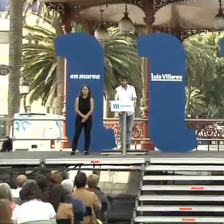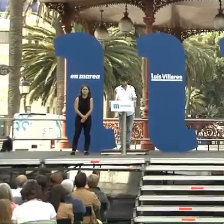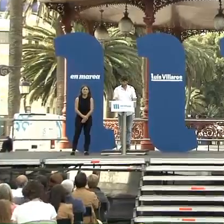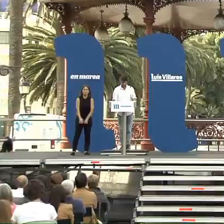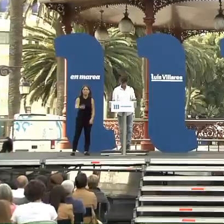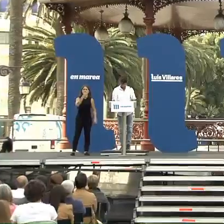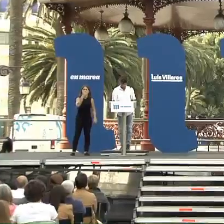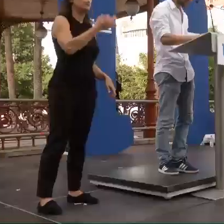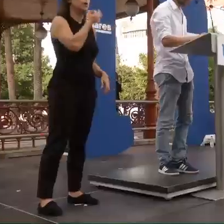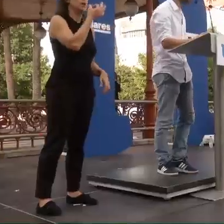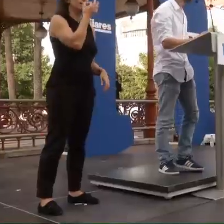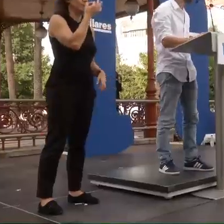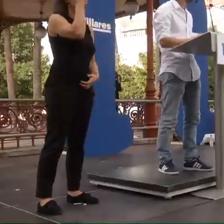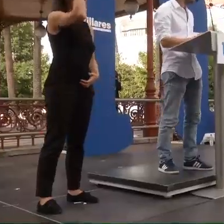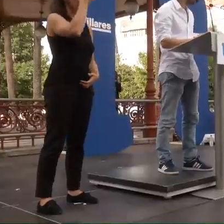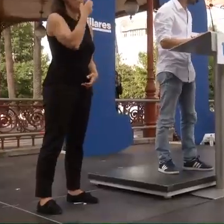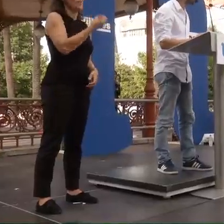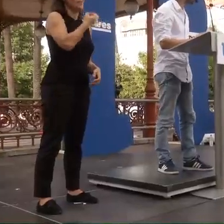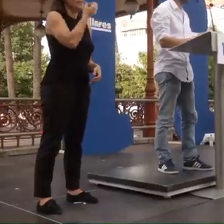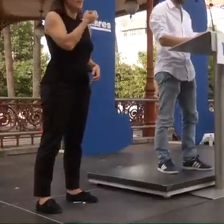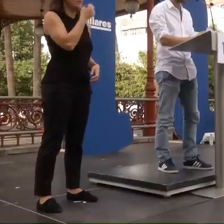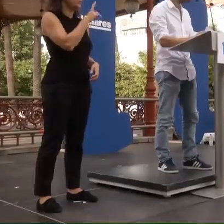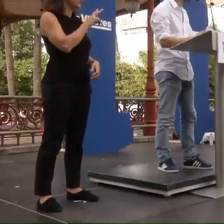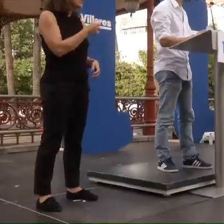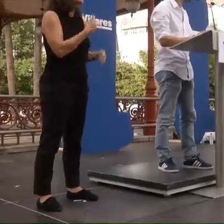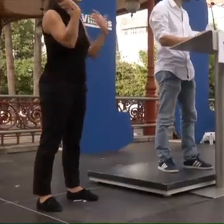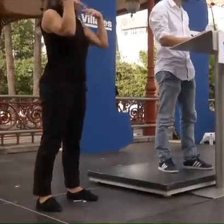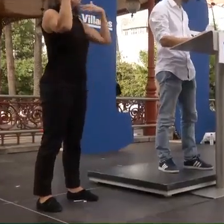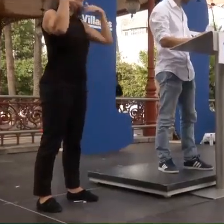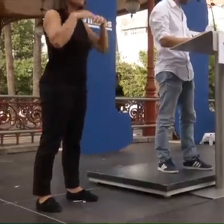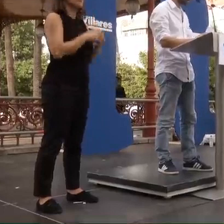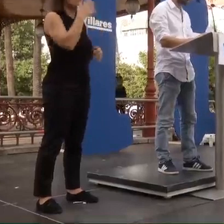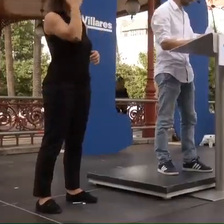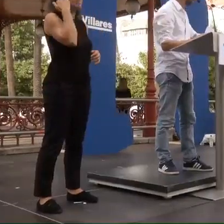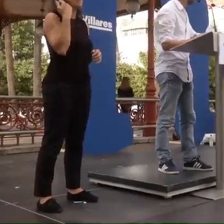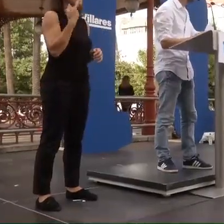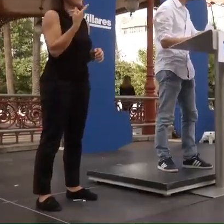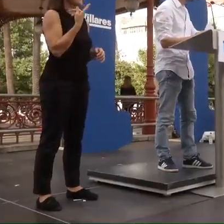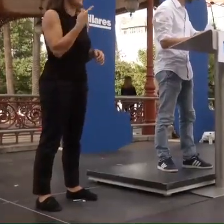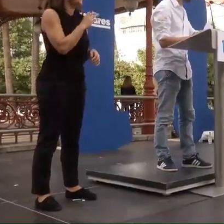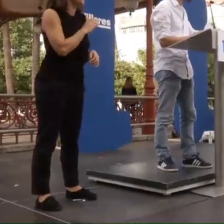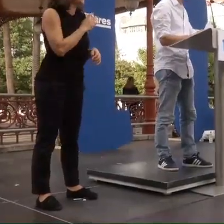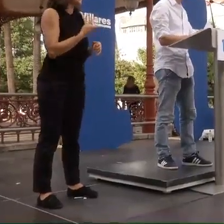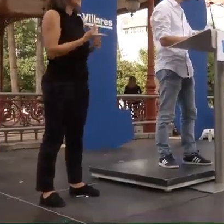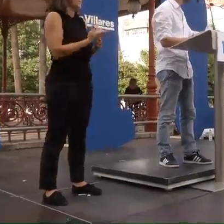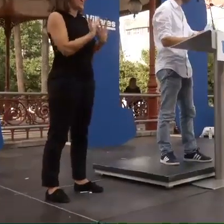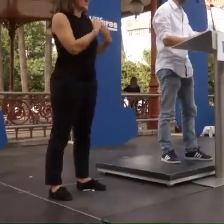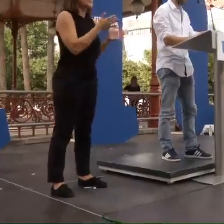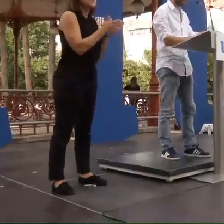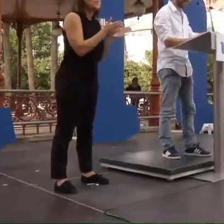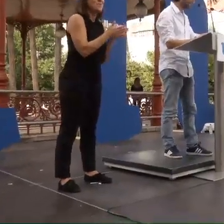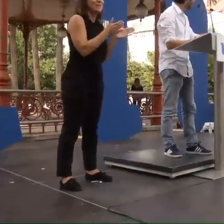Boa tarde, Coruña, Luca, Antón, tenores, Martiño e